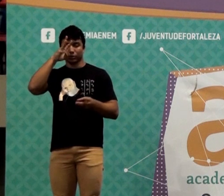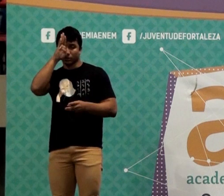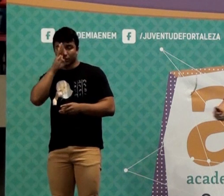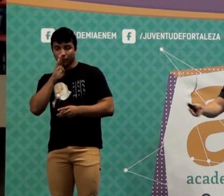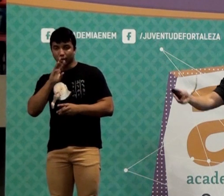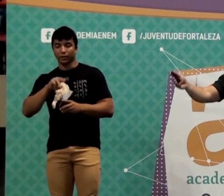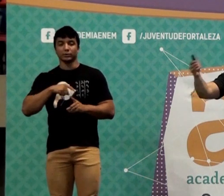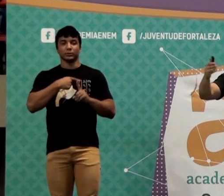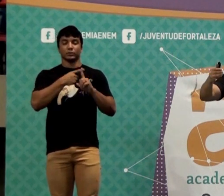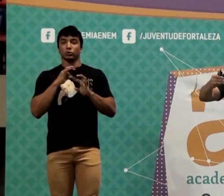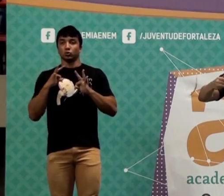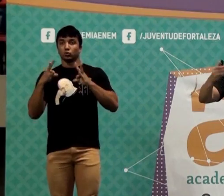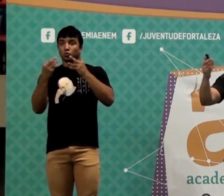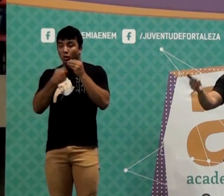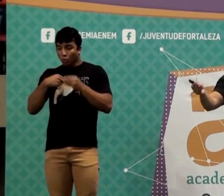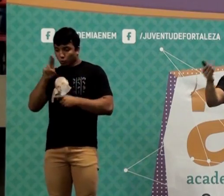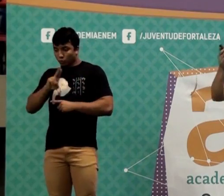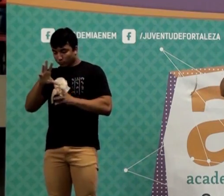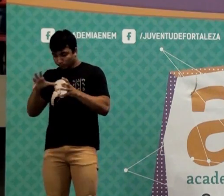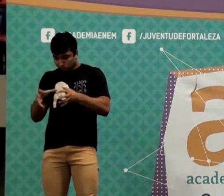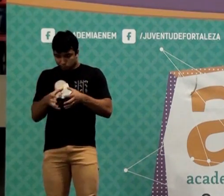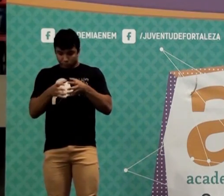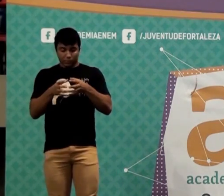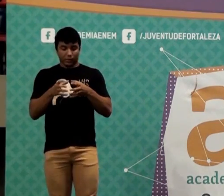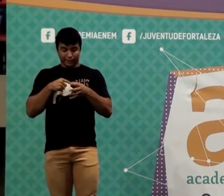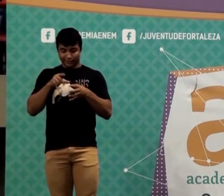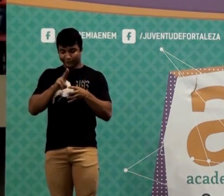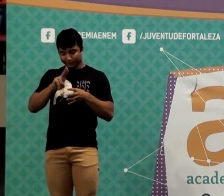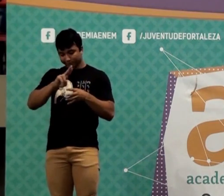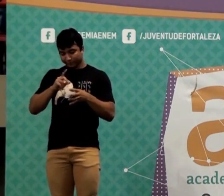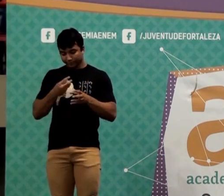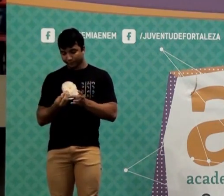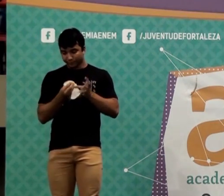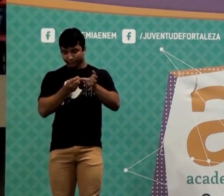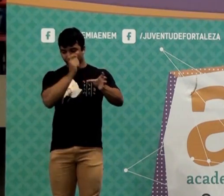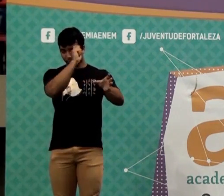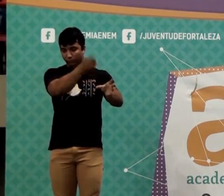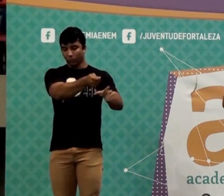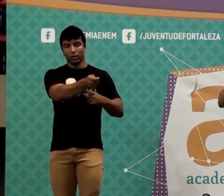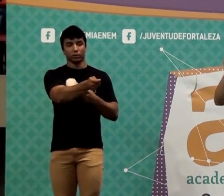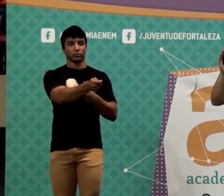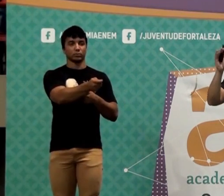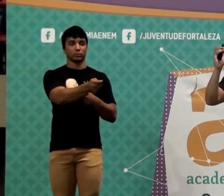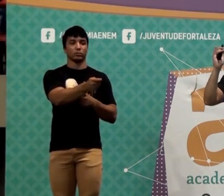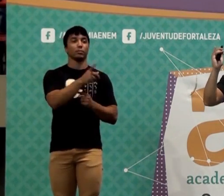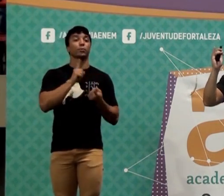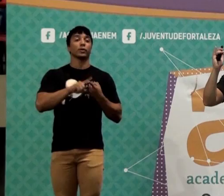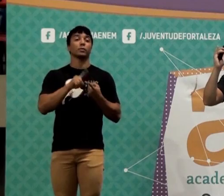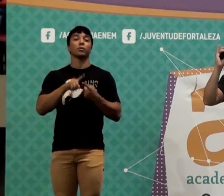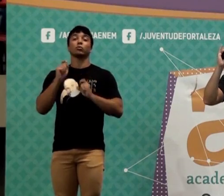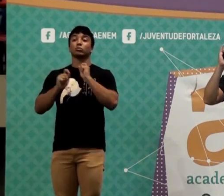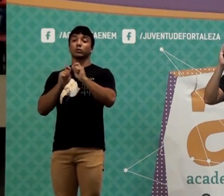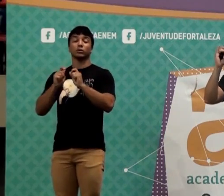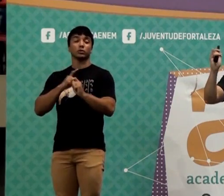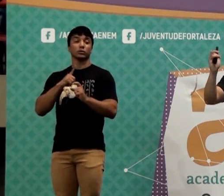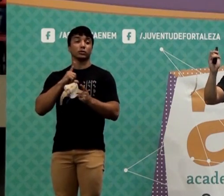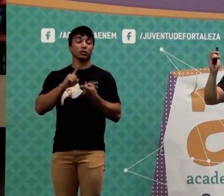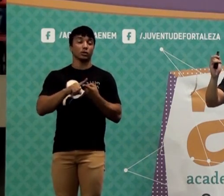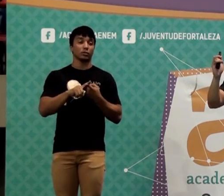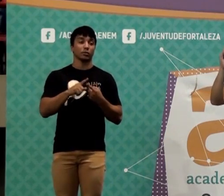invasão, não tem guerra. Aí tu ainda vai pagar o tostãozinho de Pedro. 10% do